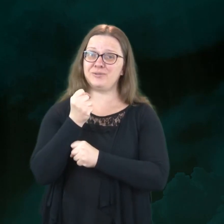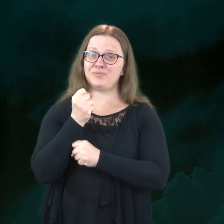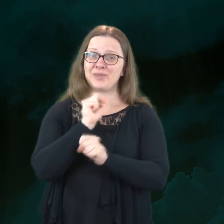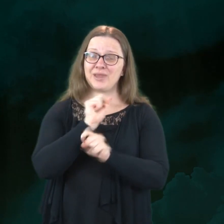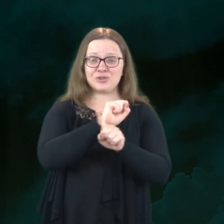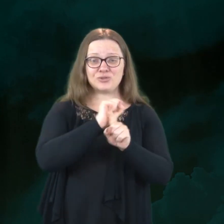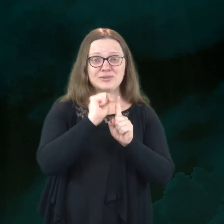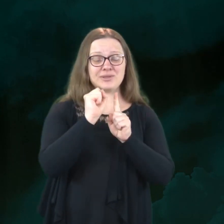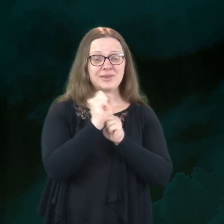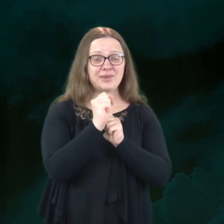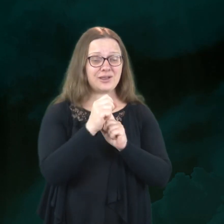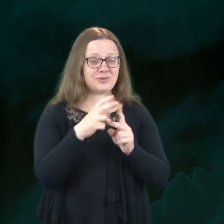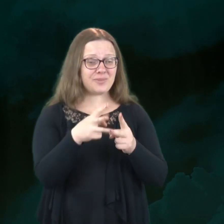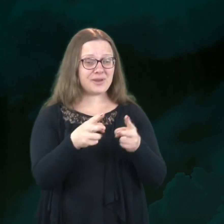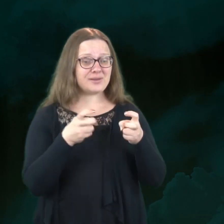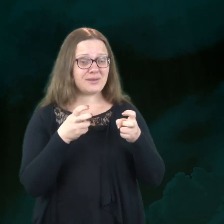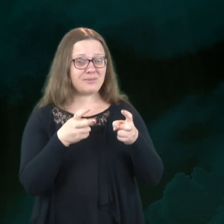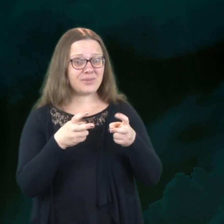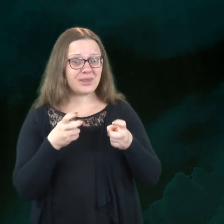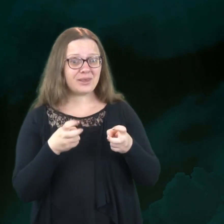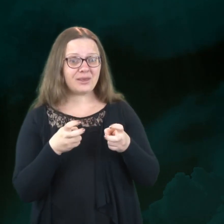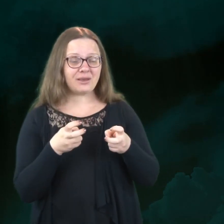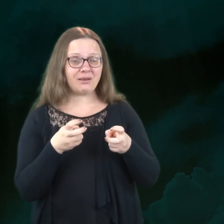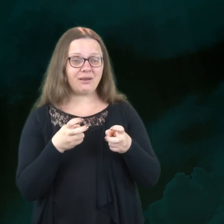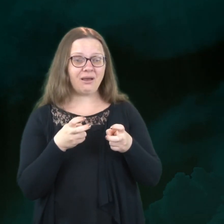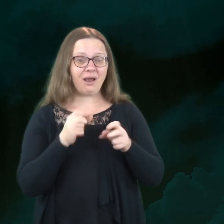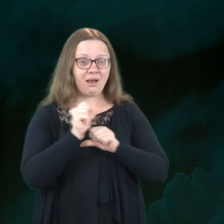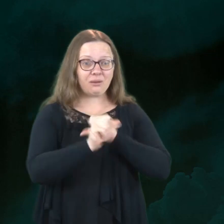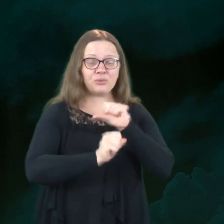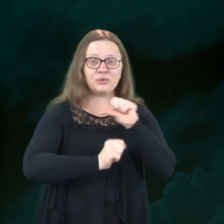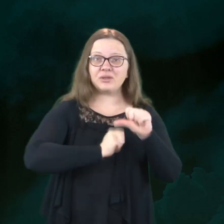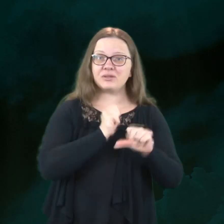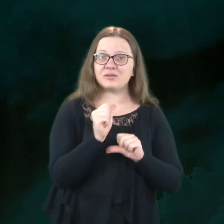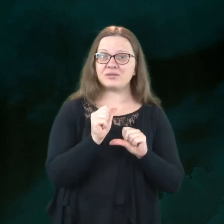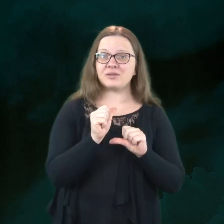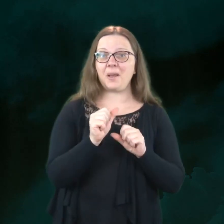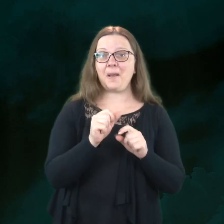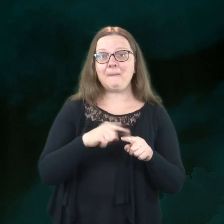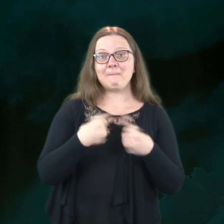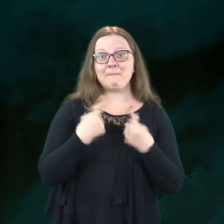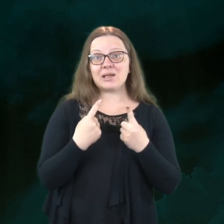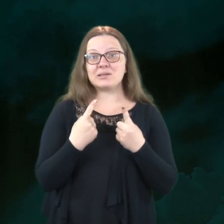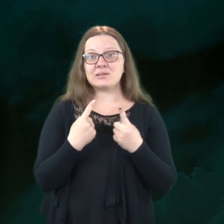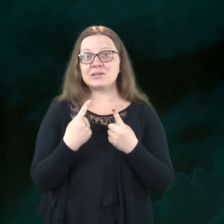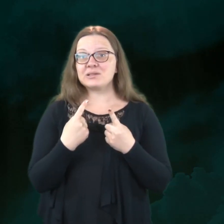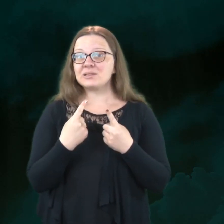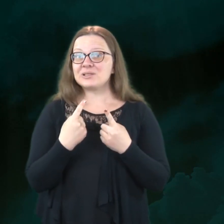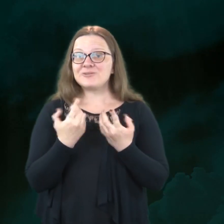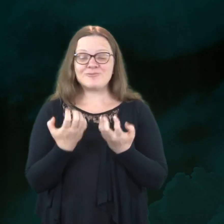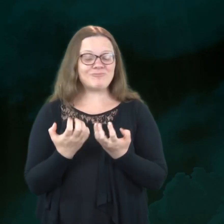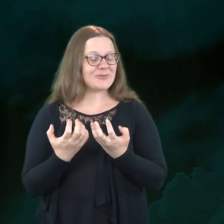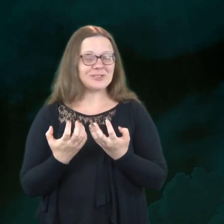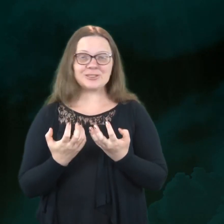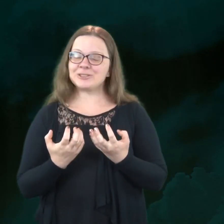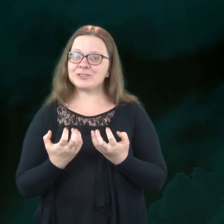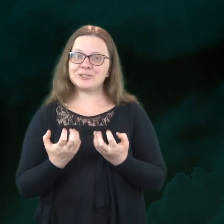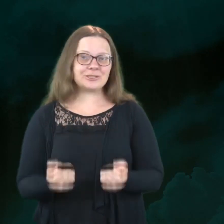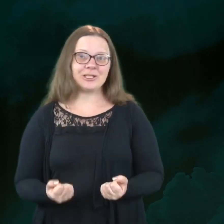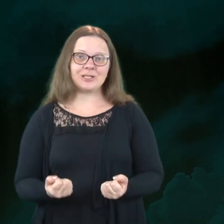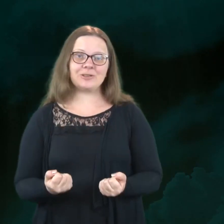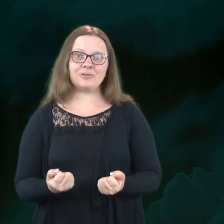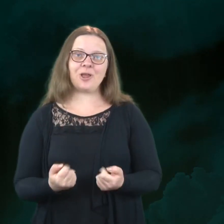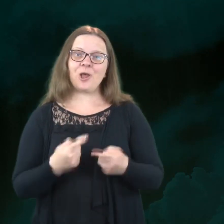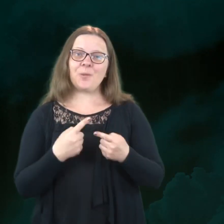não aceitava isso, a sociedade grega não aceitava essa conversa. Não sei se vocês... Eu vou fazer